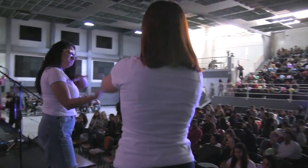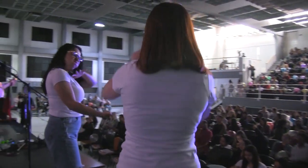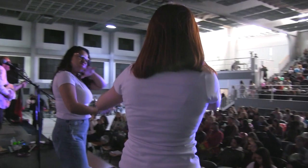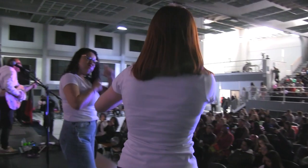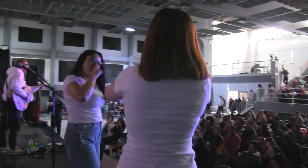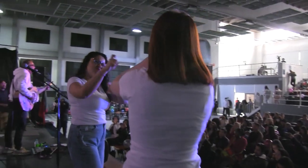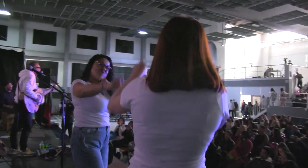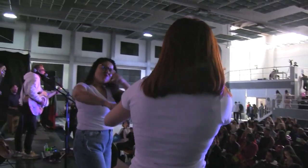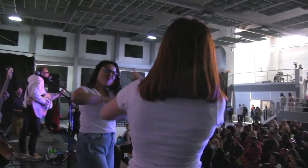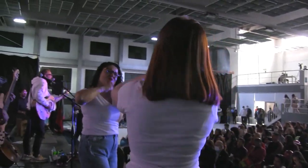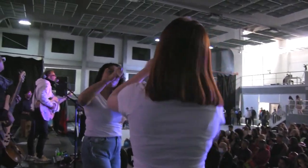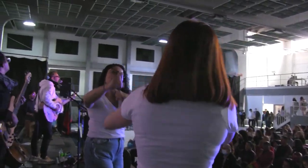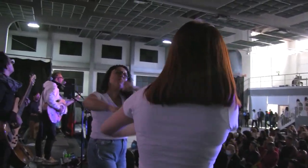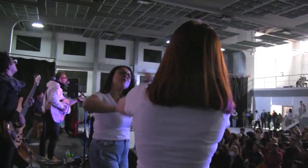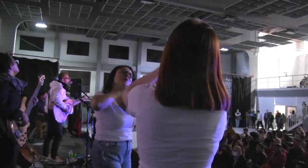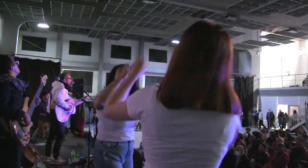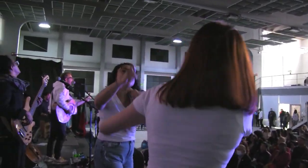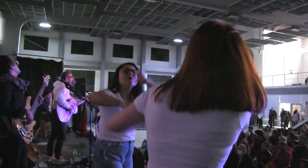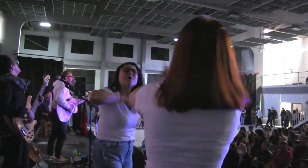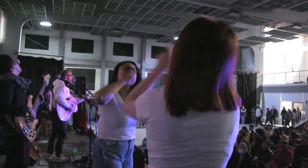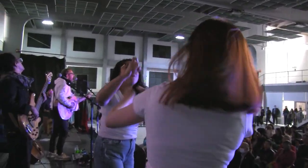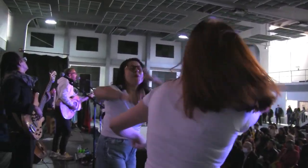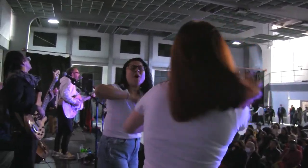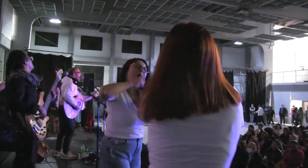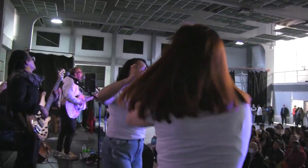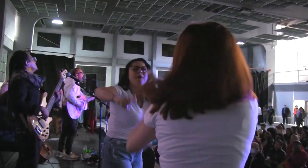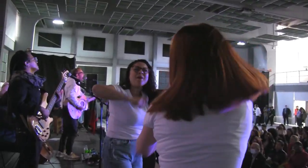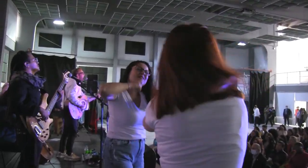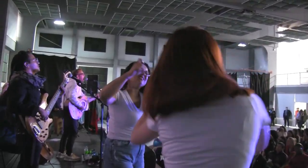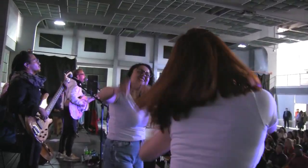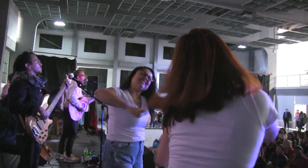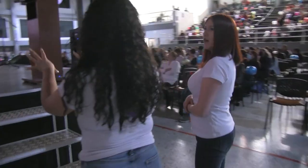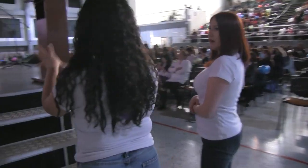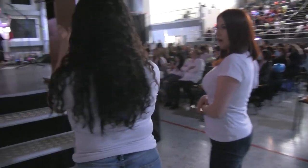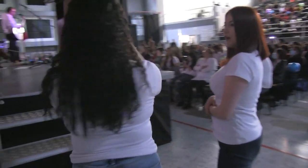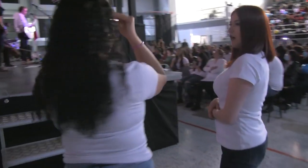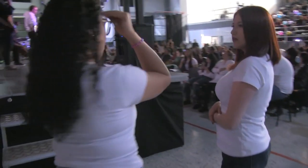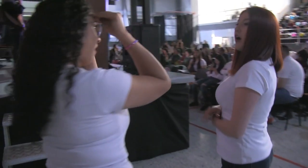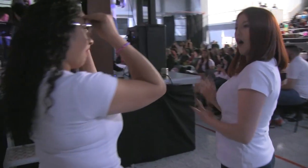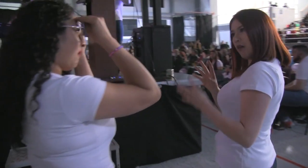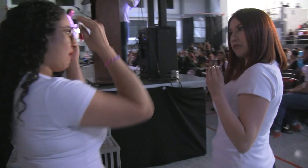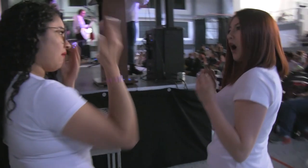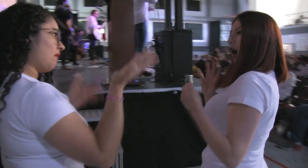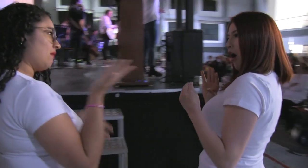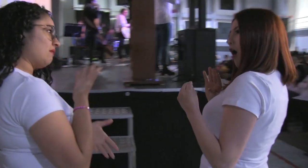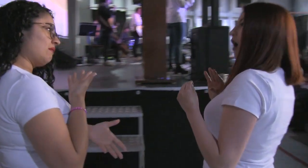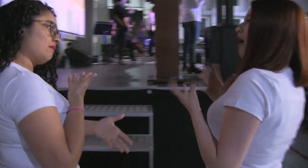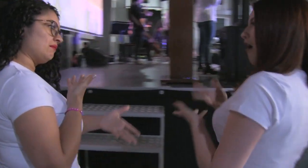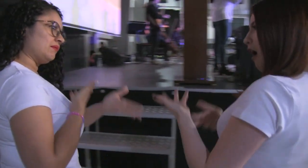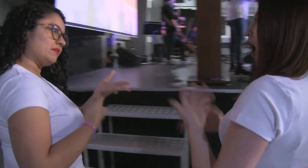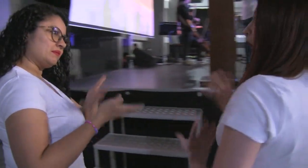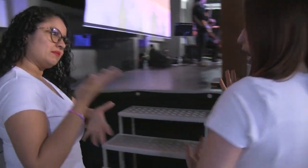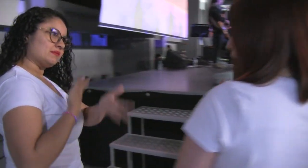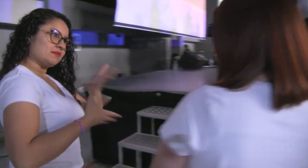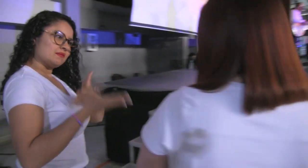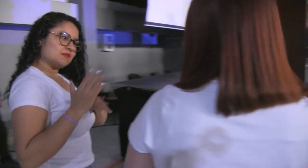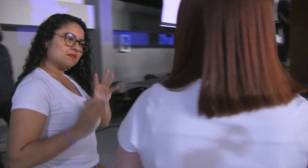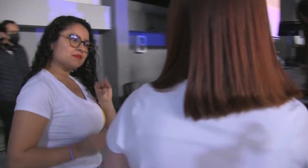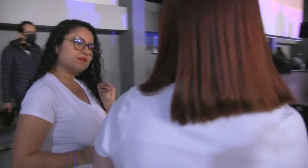que lo que la palabra puede decir, porque participa el cuerpo, la cara, la expresión.